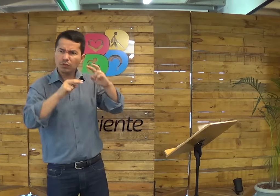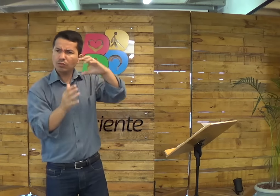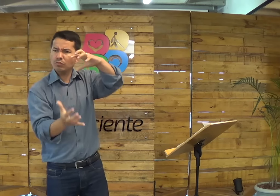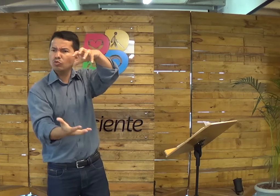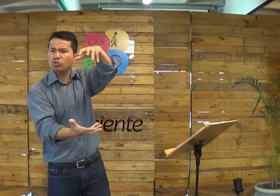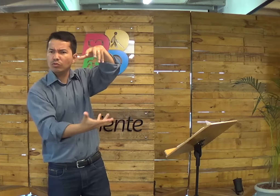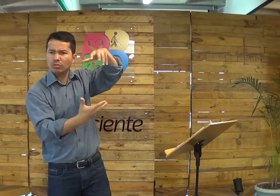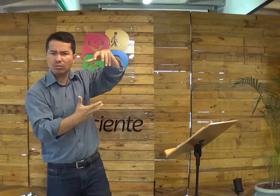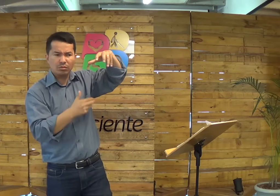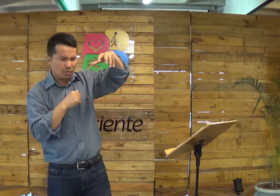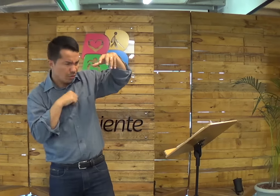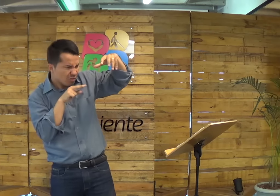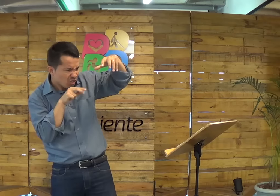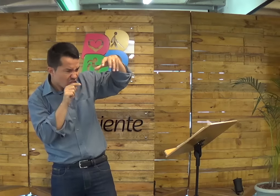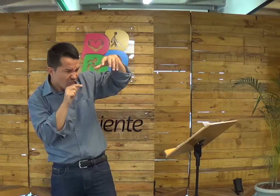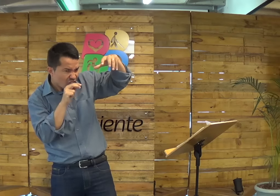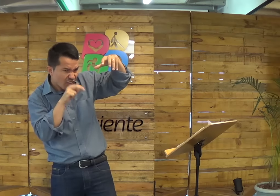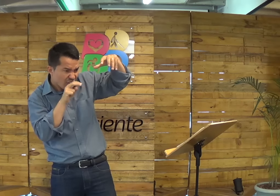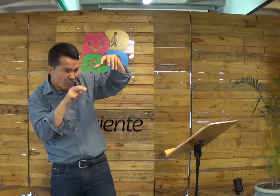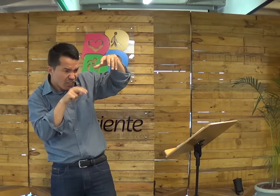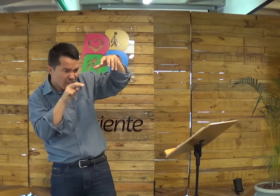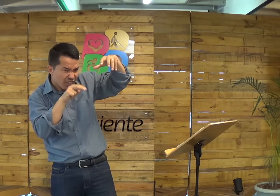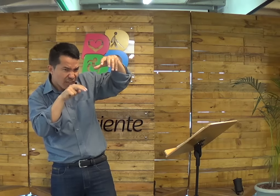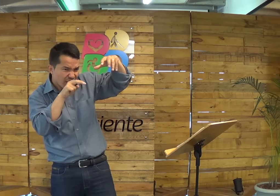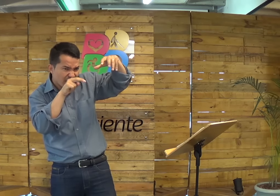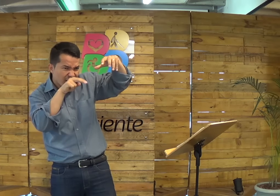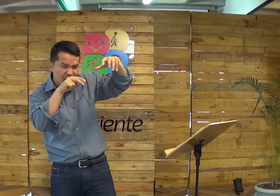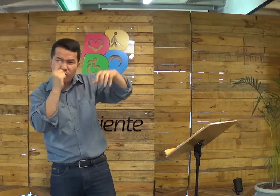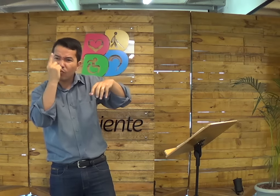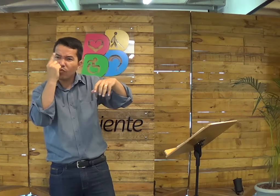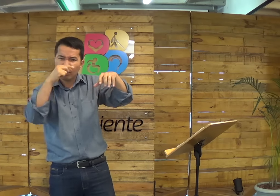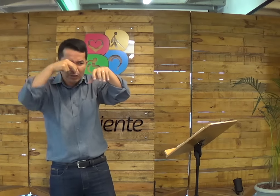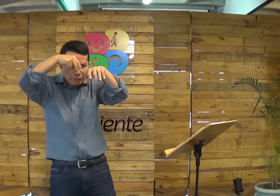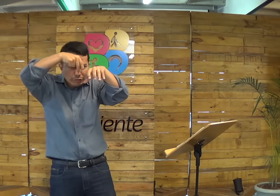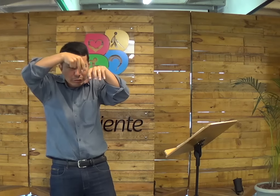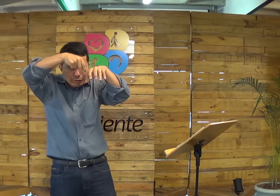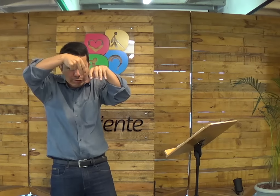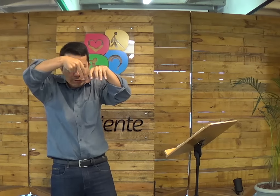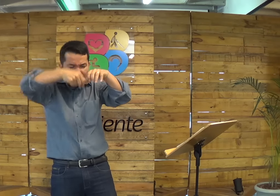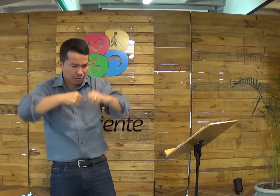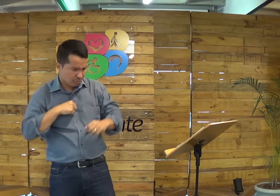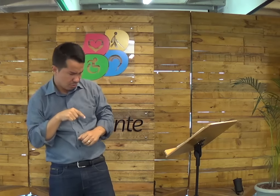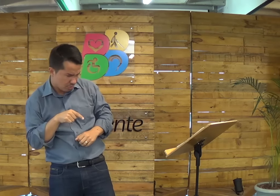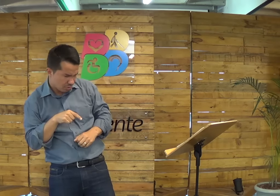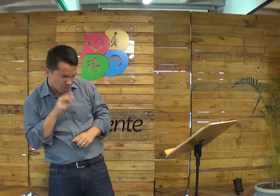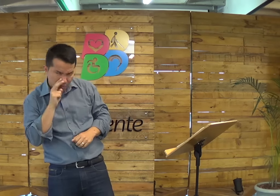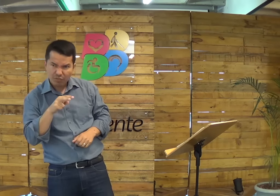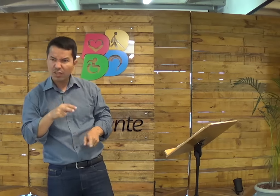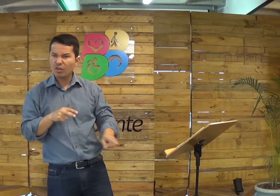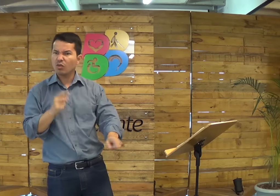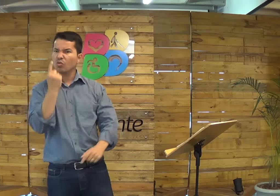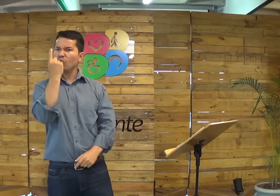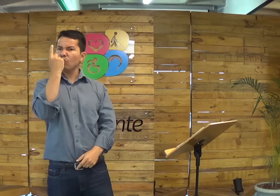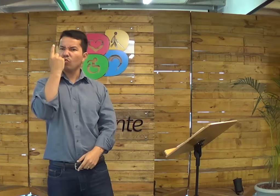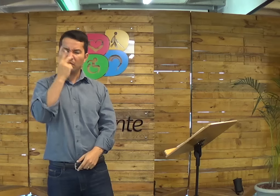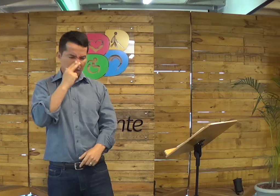que Deus ficou olhando assim o mundo Nossa e olhando e olhando e olhando e ele viu essa pessoa andando e ele falou